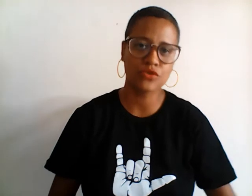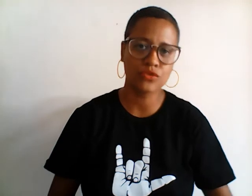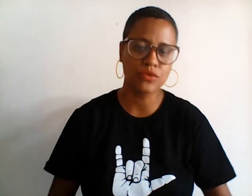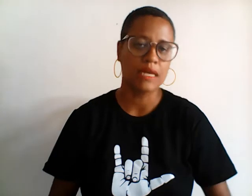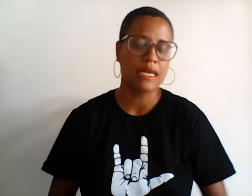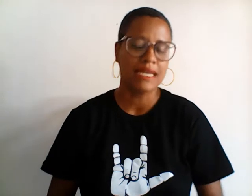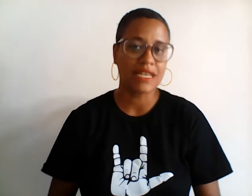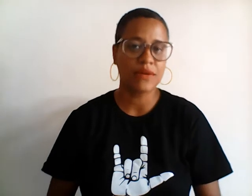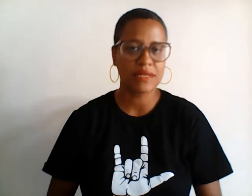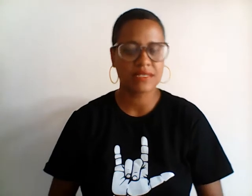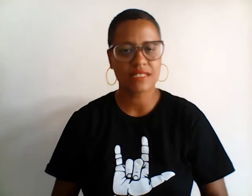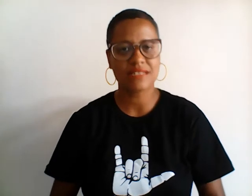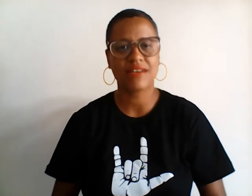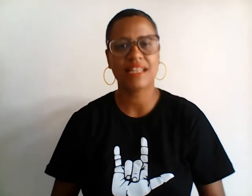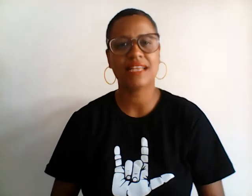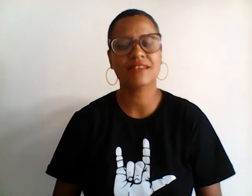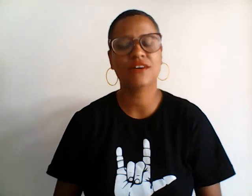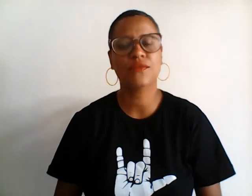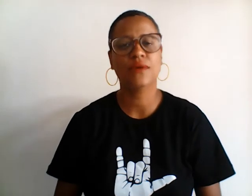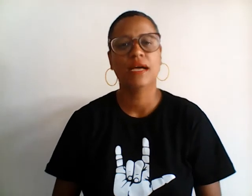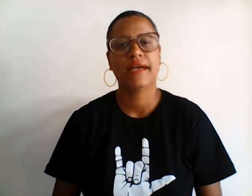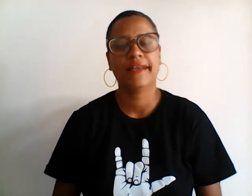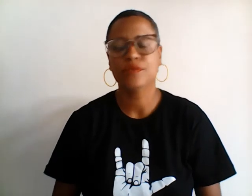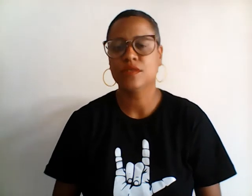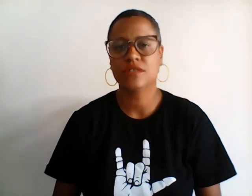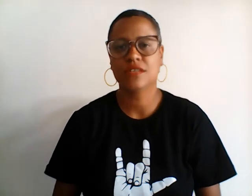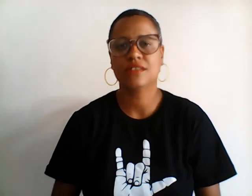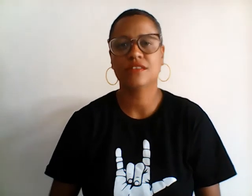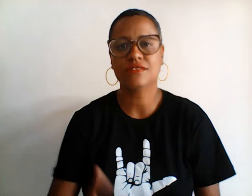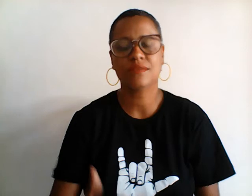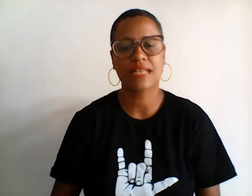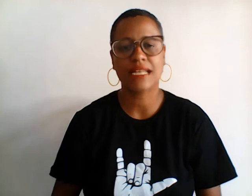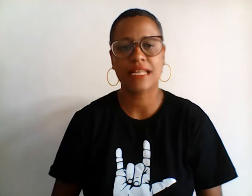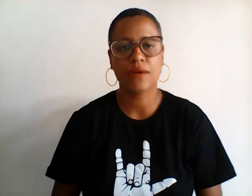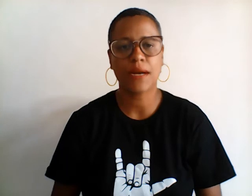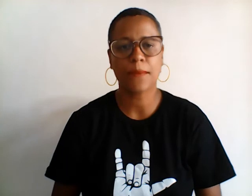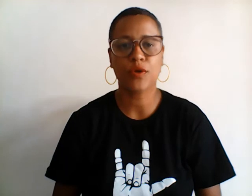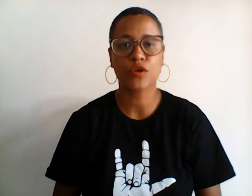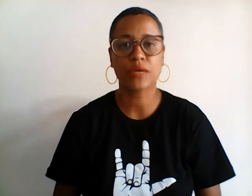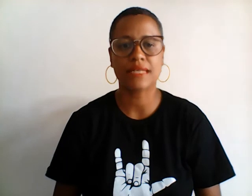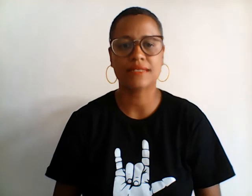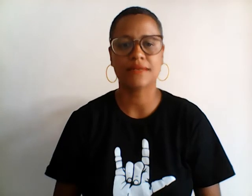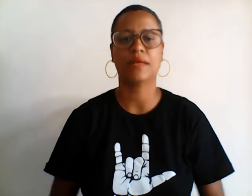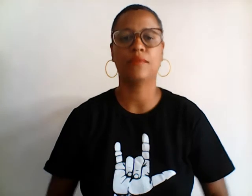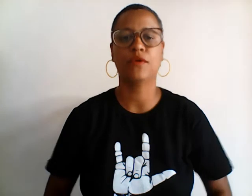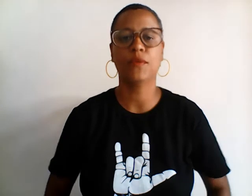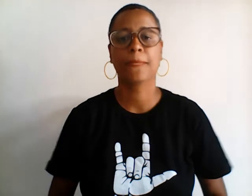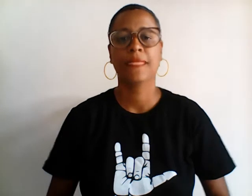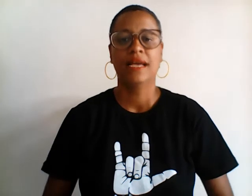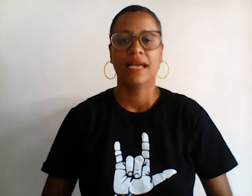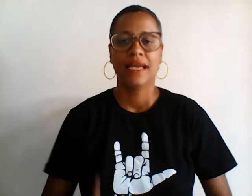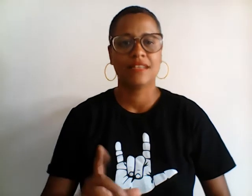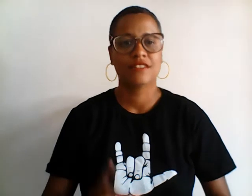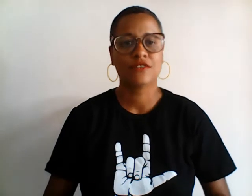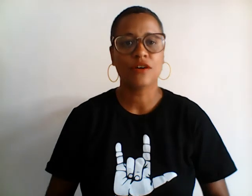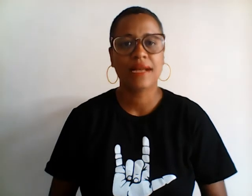Sul. Então existe essa variação do mesmo jeito que nós vemos na língua portuguesa, tá bom? Só